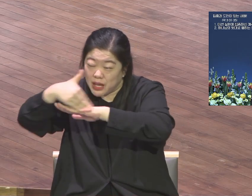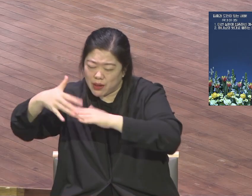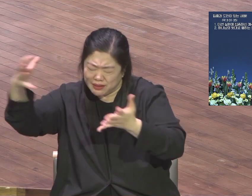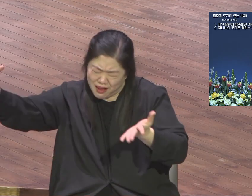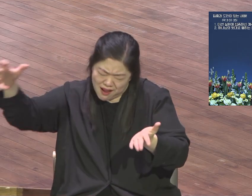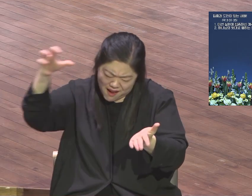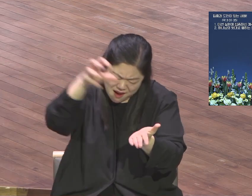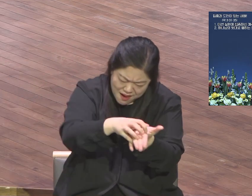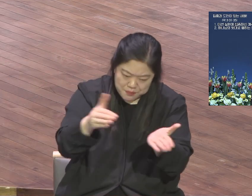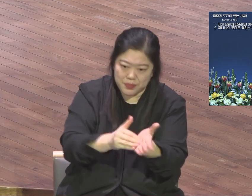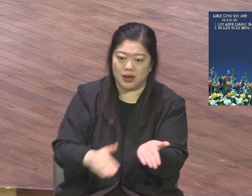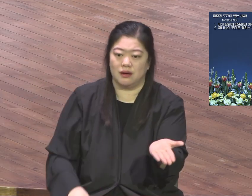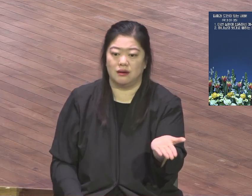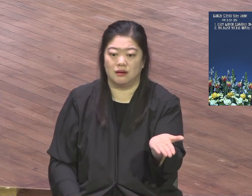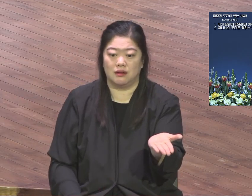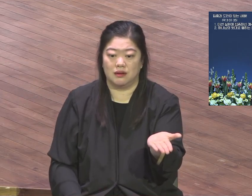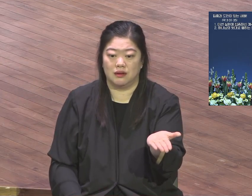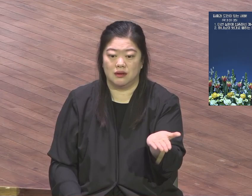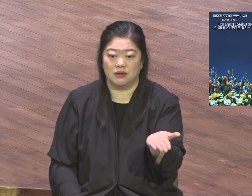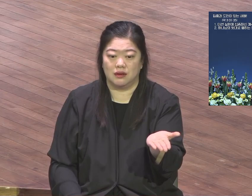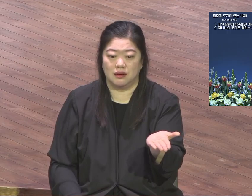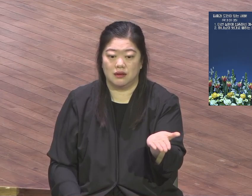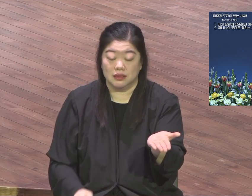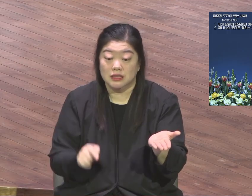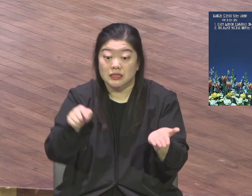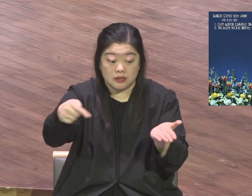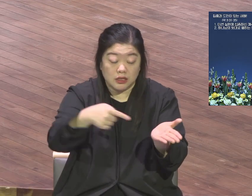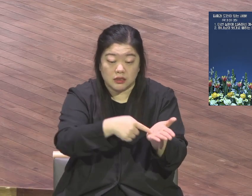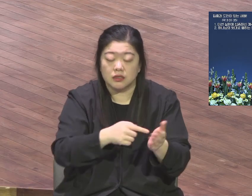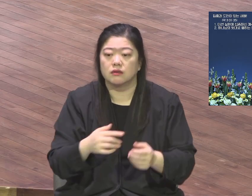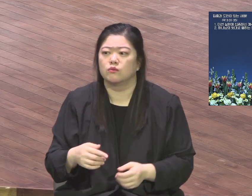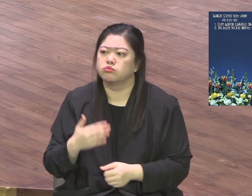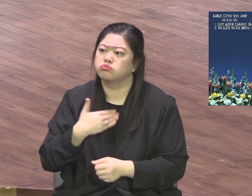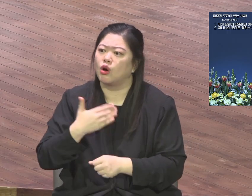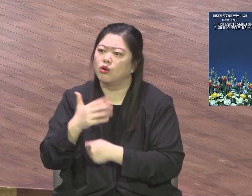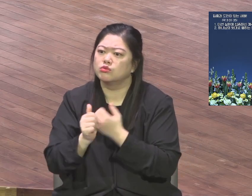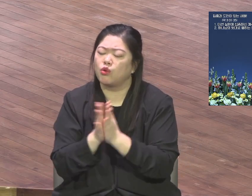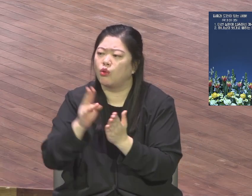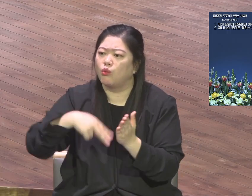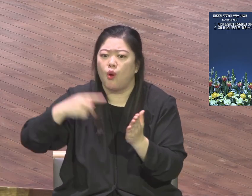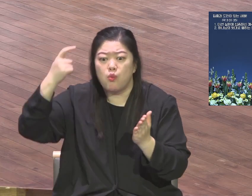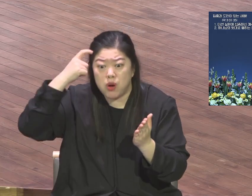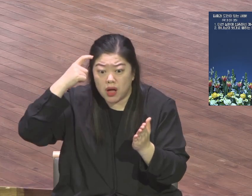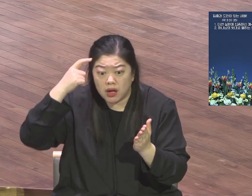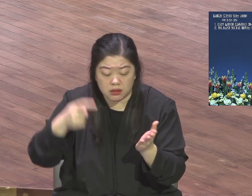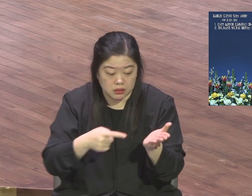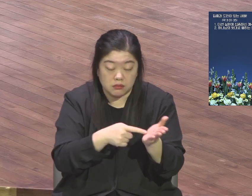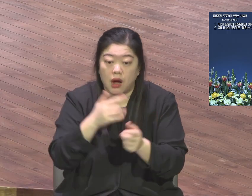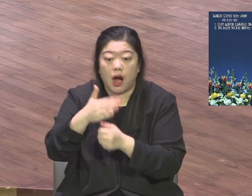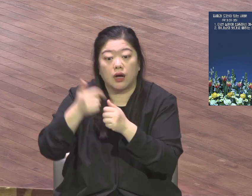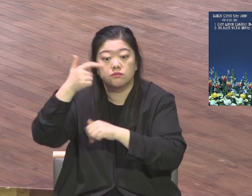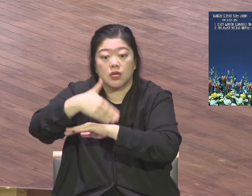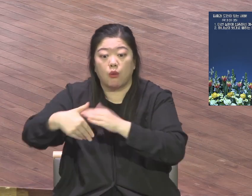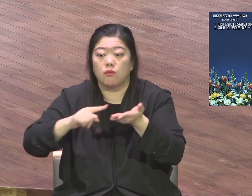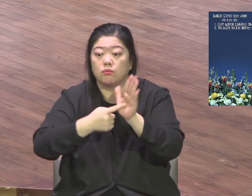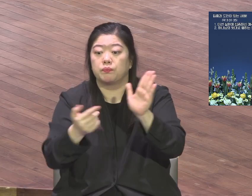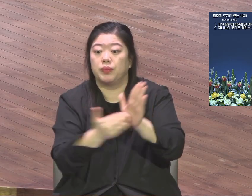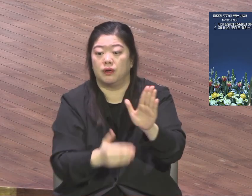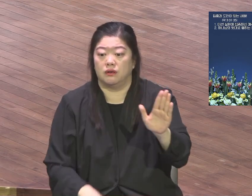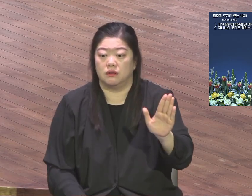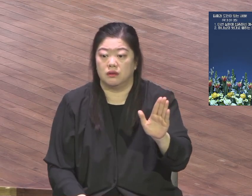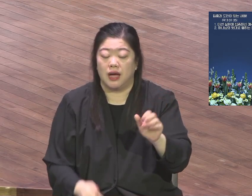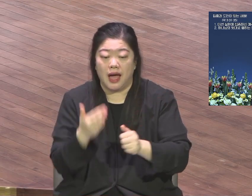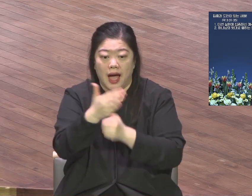그렇기 때문에 성경을 기록한 이유 그 자체가 바로 이유, 왜 기록했냐, 성경을 왜 좋았냐, 하나님 뜻을 좀